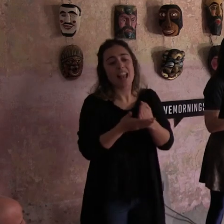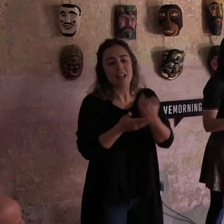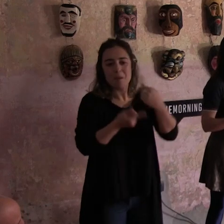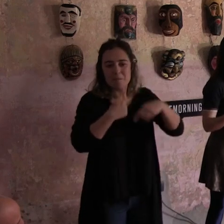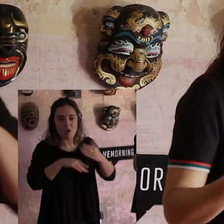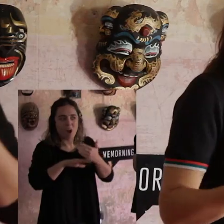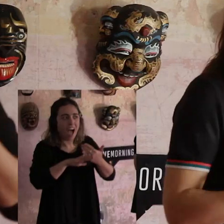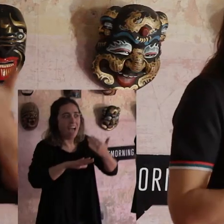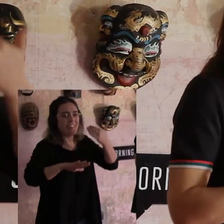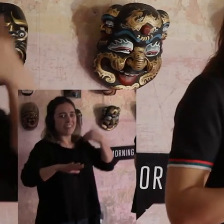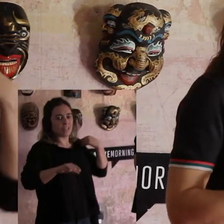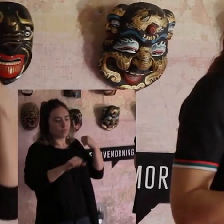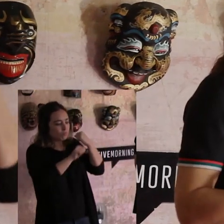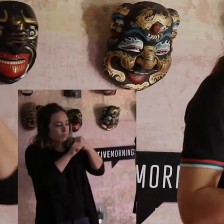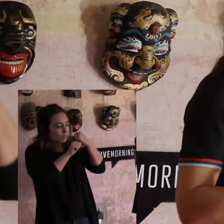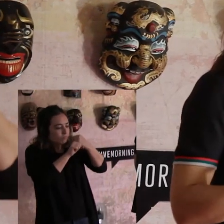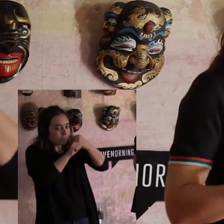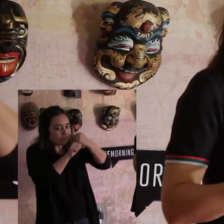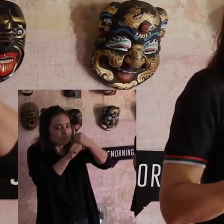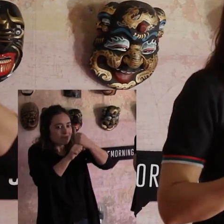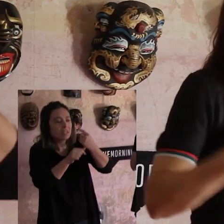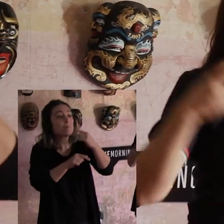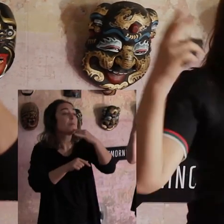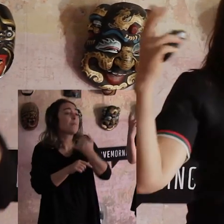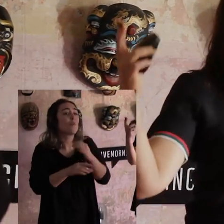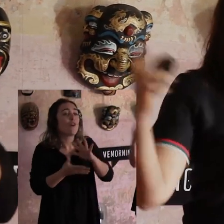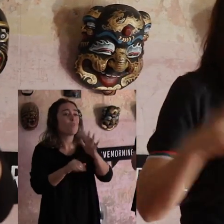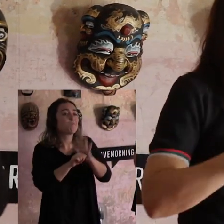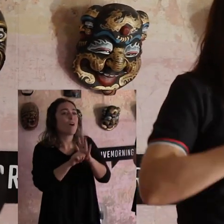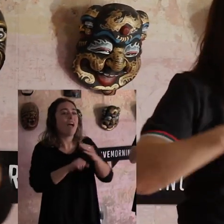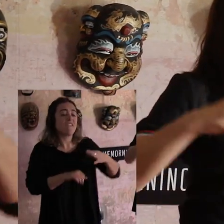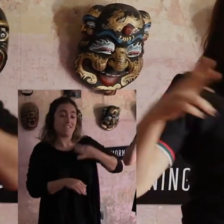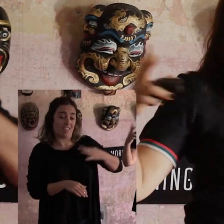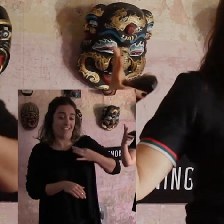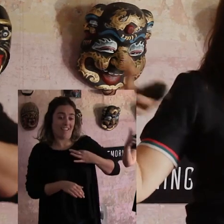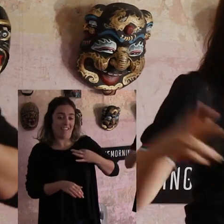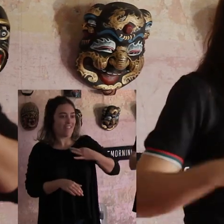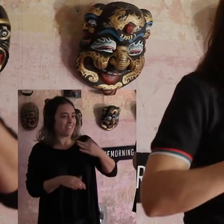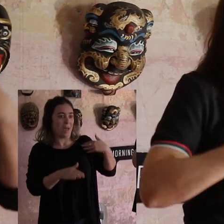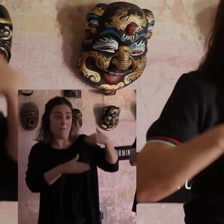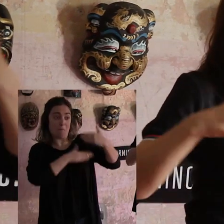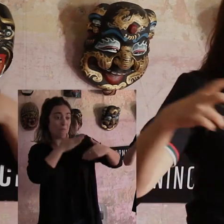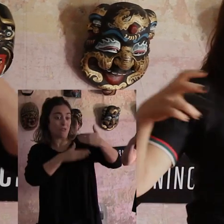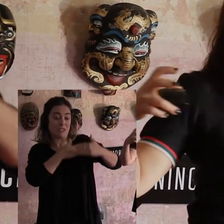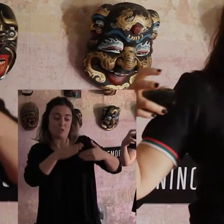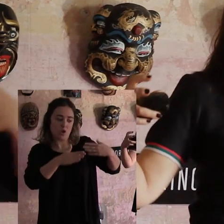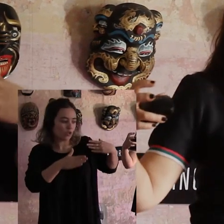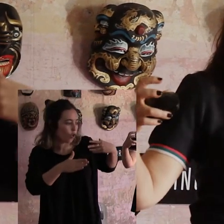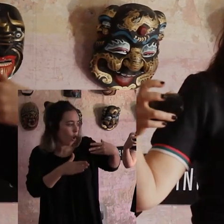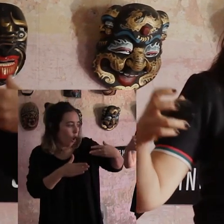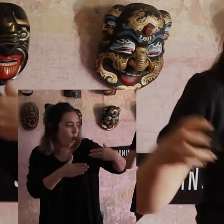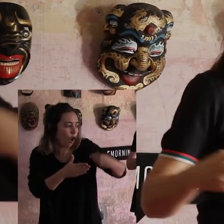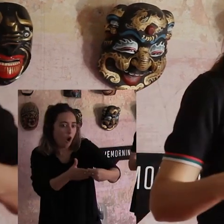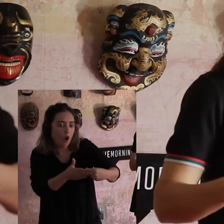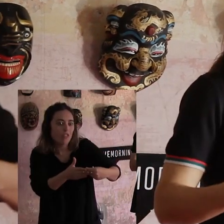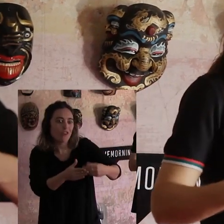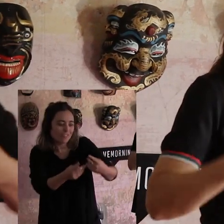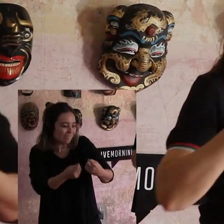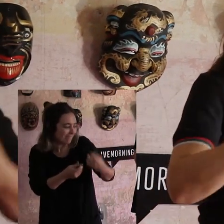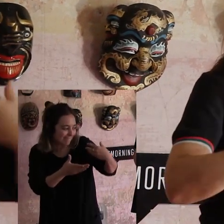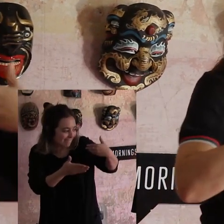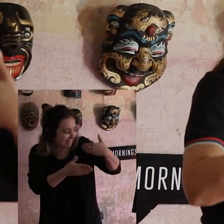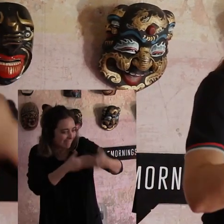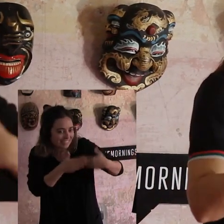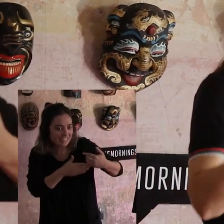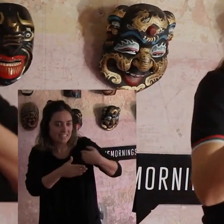¿no? La vida empieza y cuando termina, la vida es un proceso, todo eso también es un proceso. Y vos vas